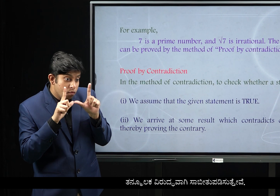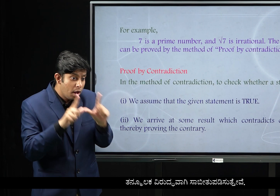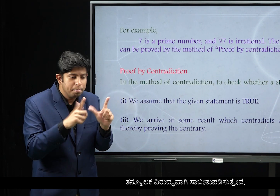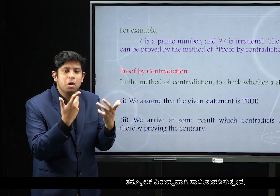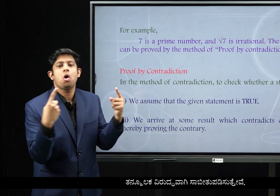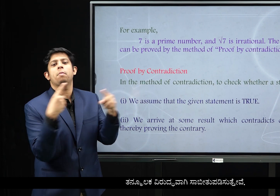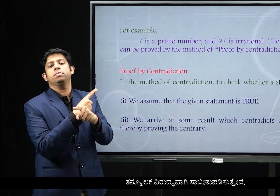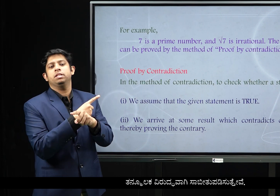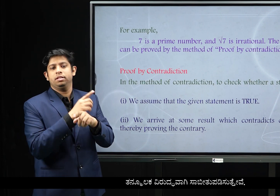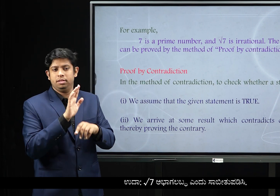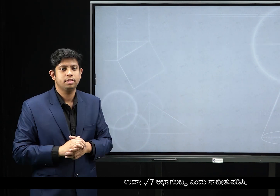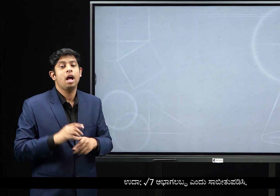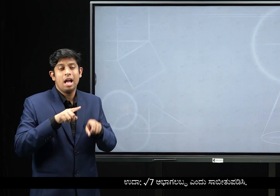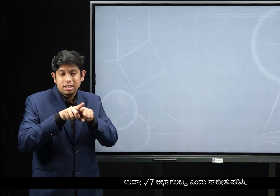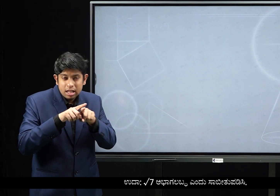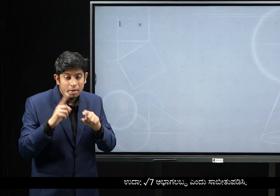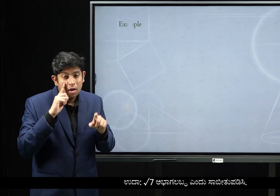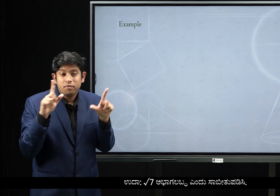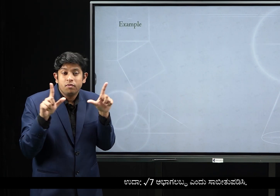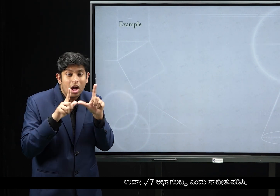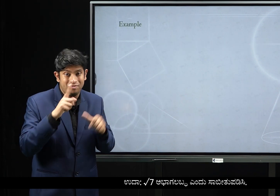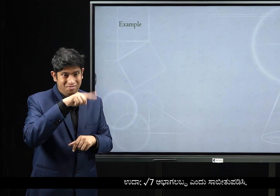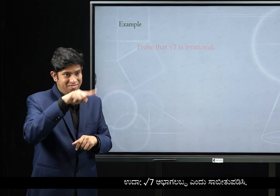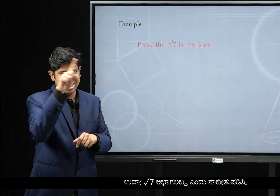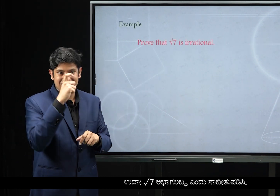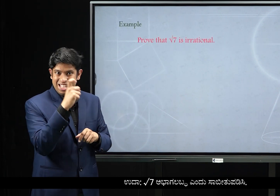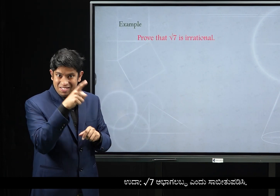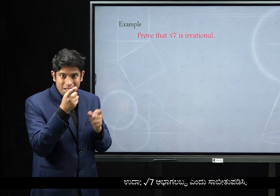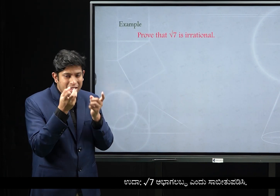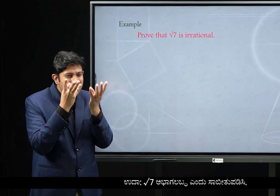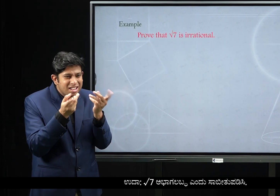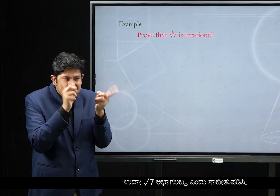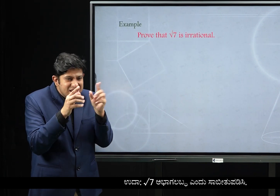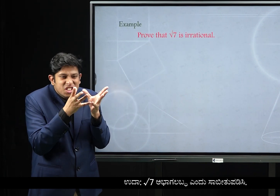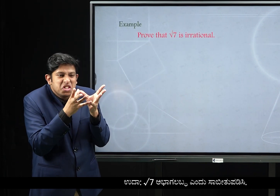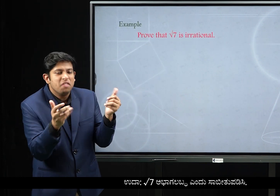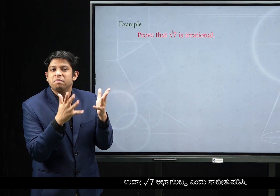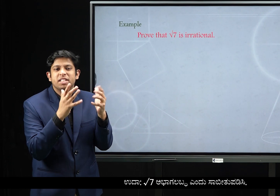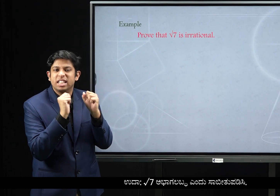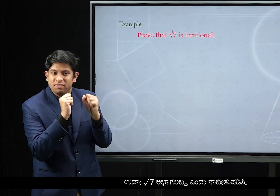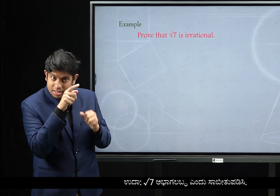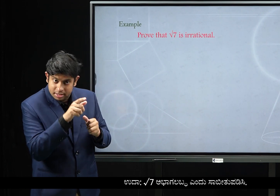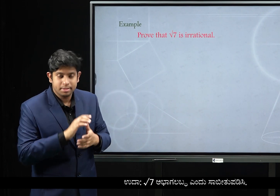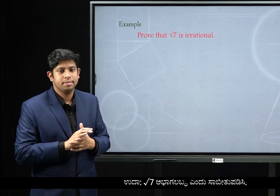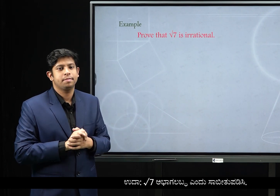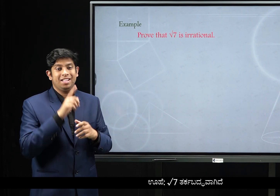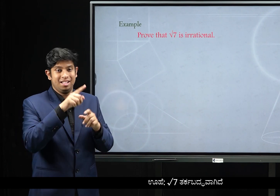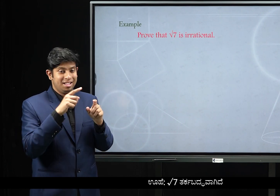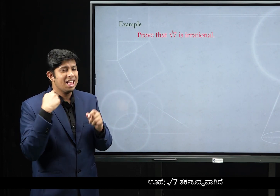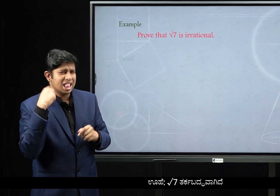ಸಾಬೀತುಪಡಿಸುತ್ತೇವೆ. ಉದಾಹರಣೆಗೆ ವರ್ಗಮೂಲ 7 ಅಭಾಗಲಬ್ಧ ಎಂದು ಸಾಬೀತುಪಡಿಸಿ. ಊಹೆ